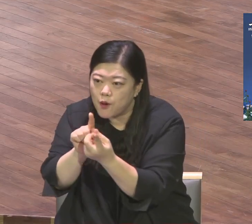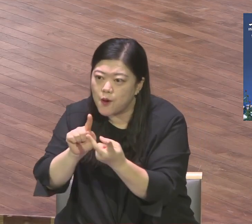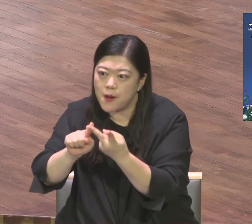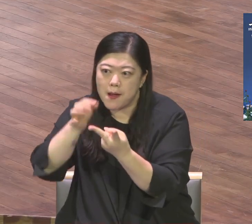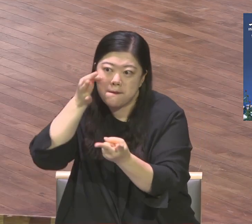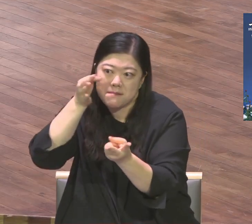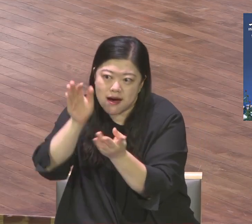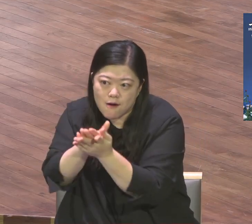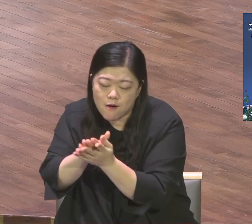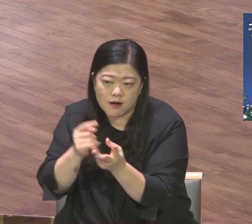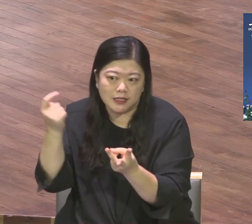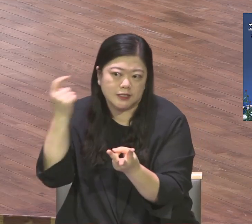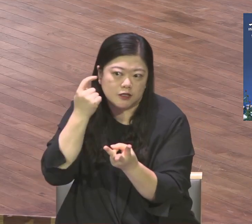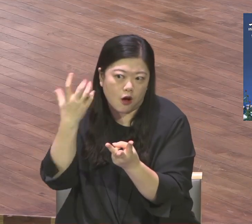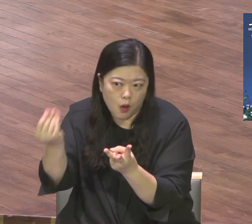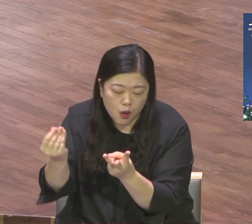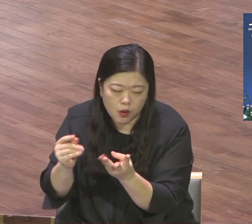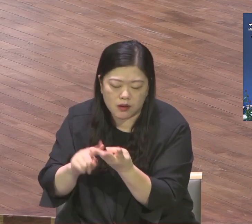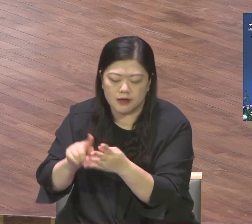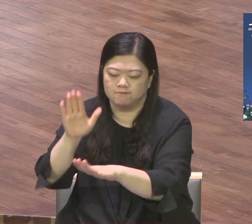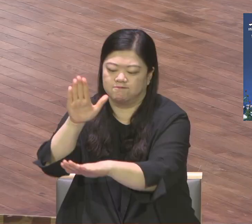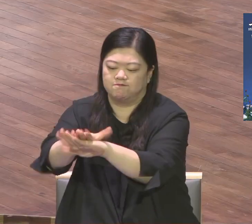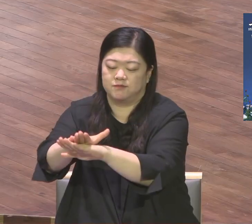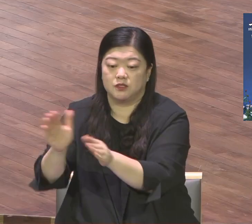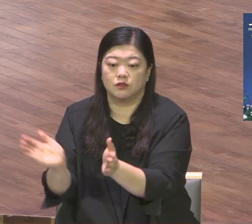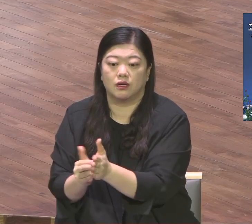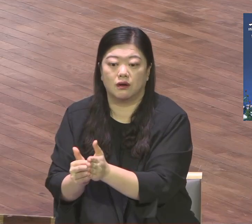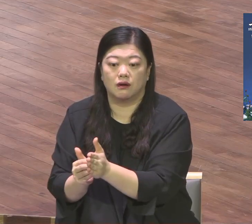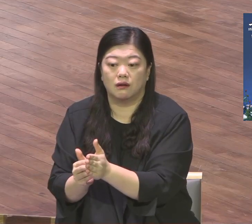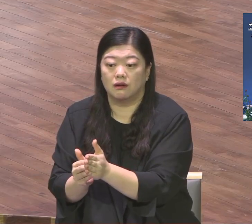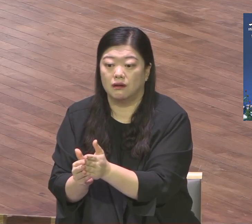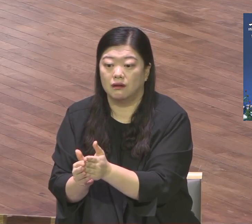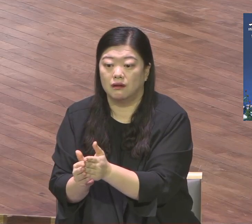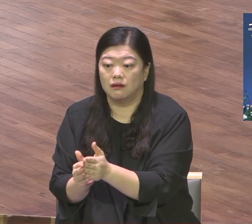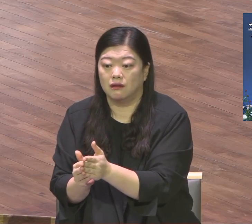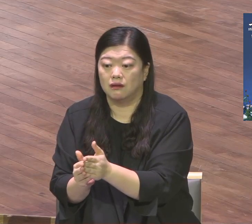강조하고 있어요. 예수 그리스도를 직접 보고